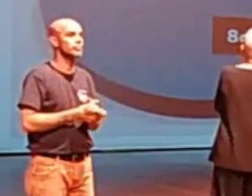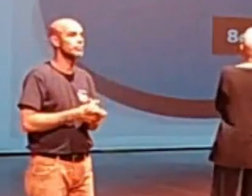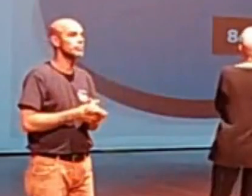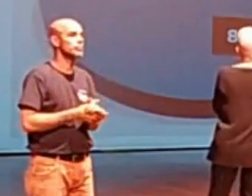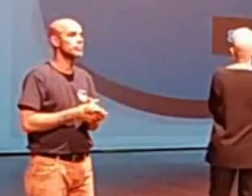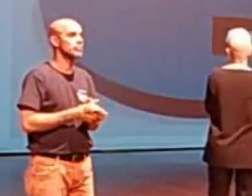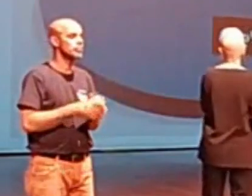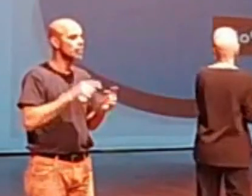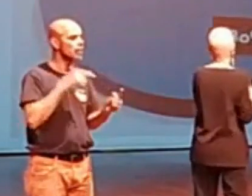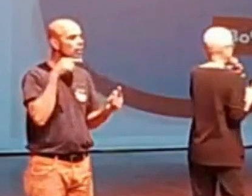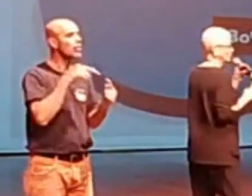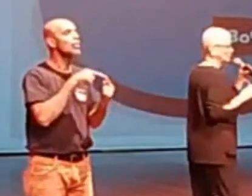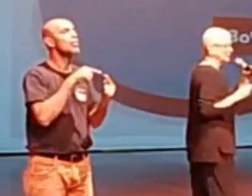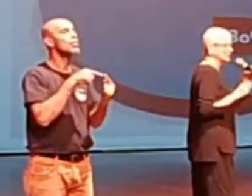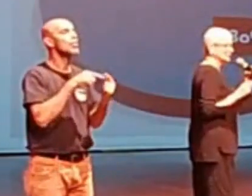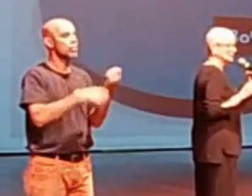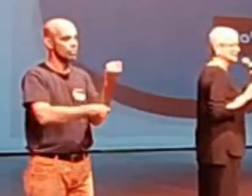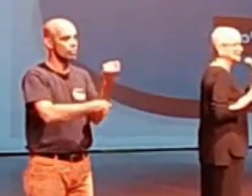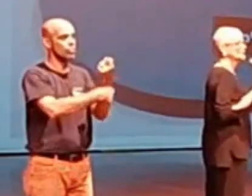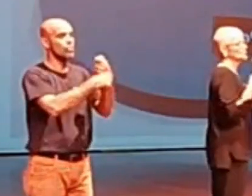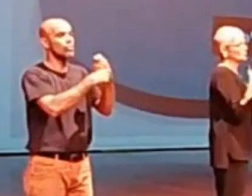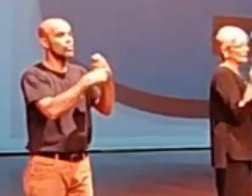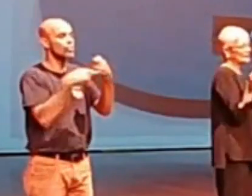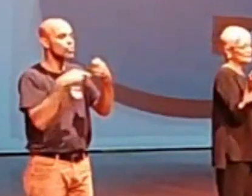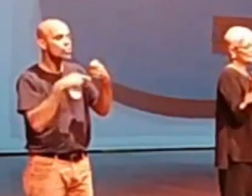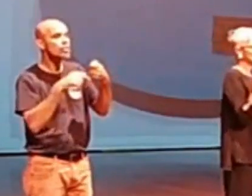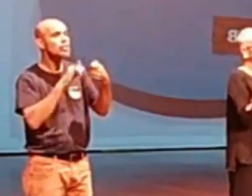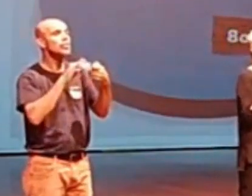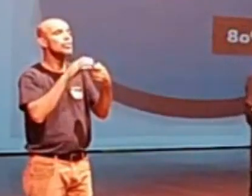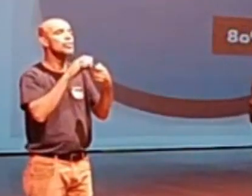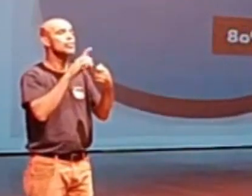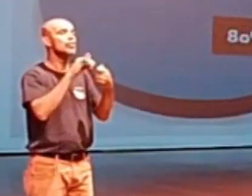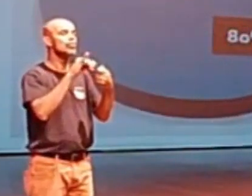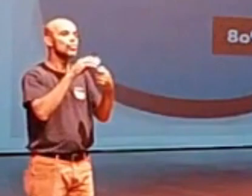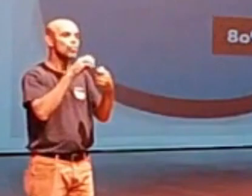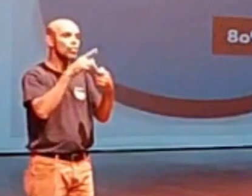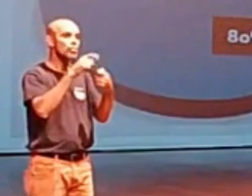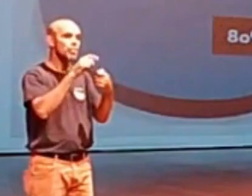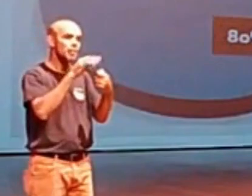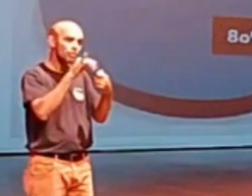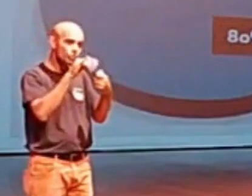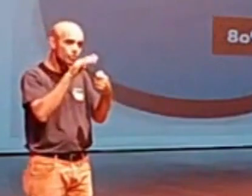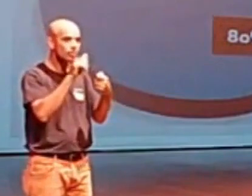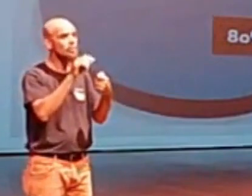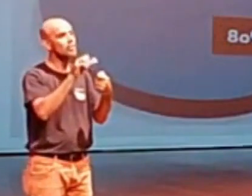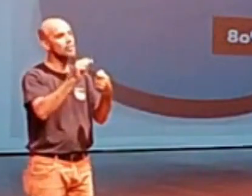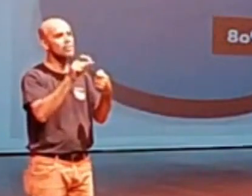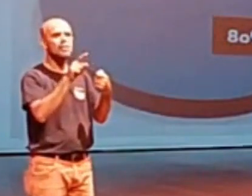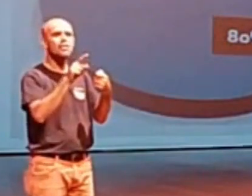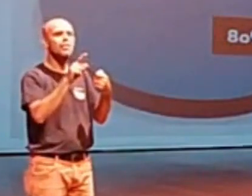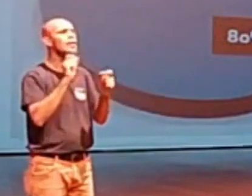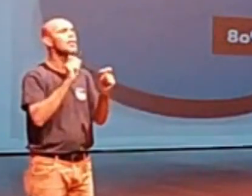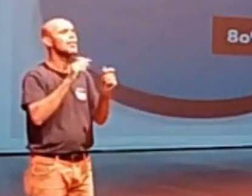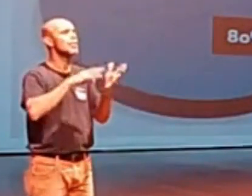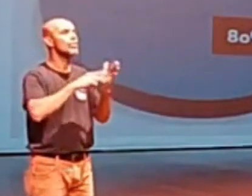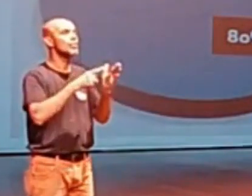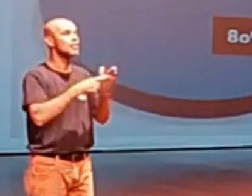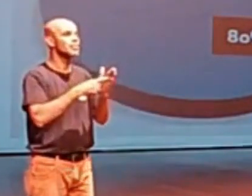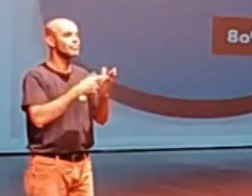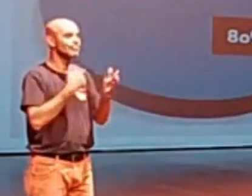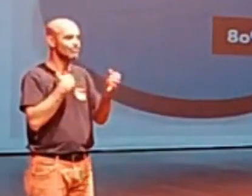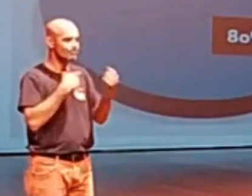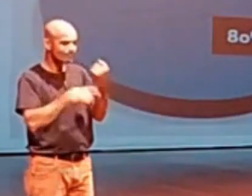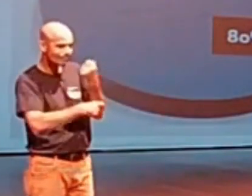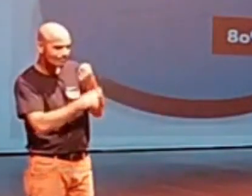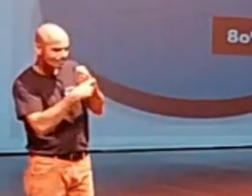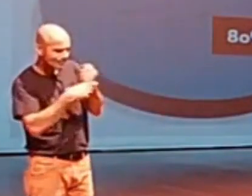correspondem ao grupo das escolioses idiopáticas. Idiopática, então, é o nome que a medicina usa para dizer quando a